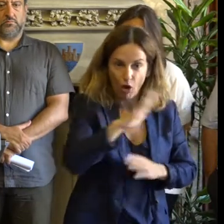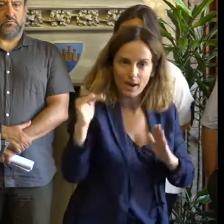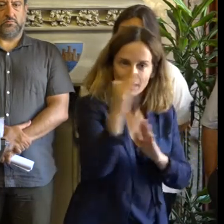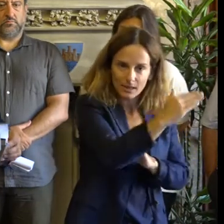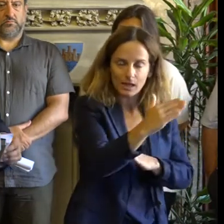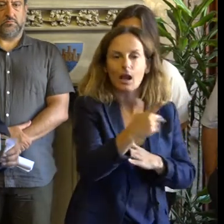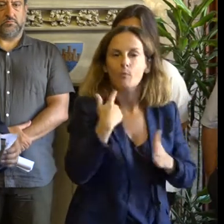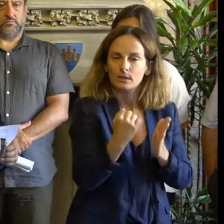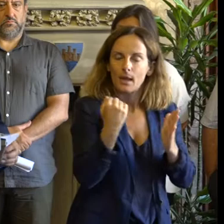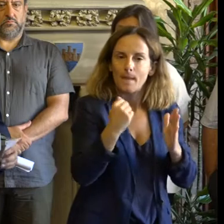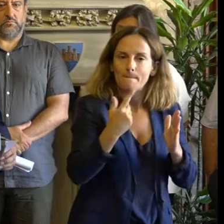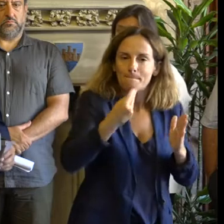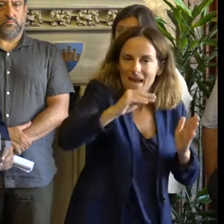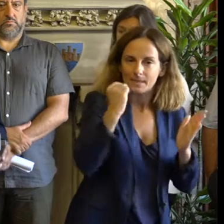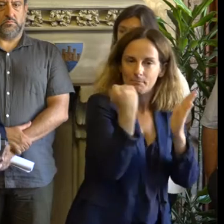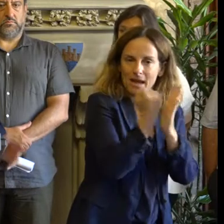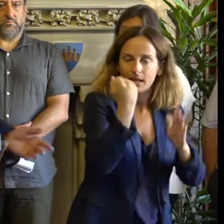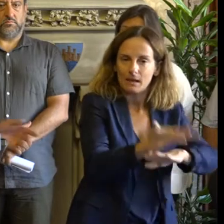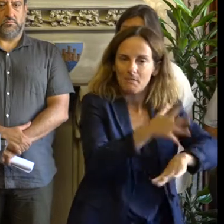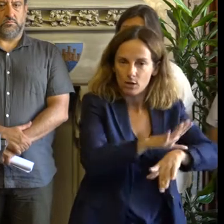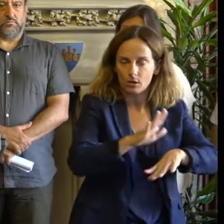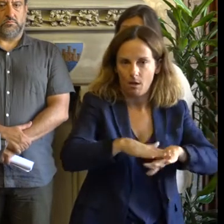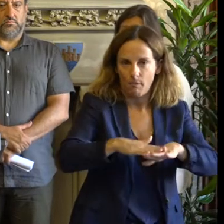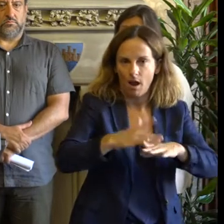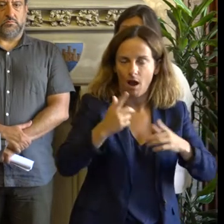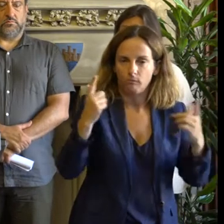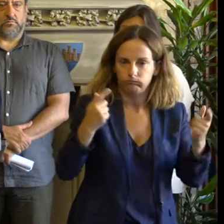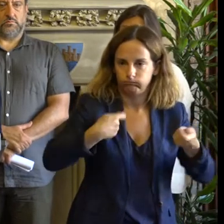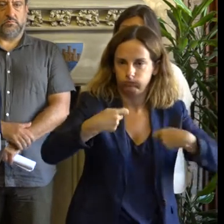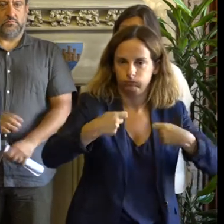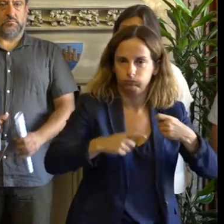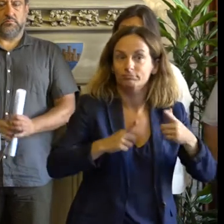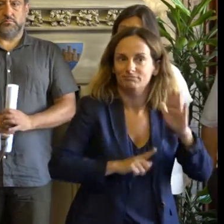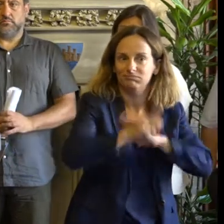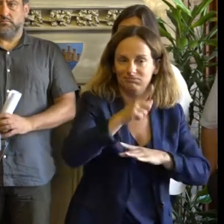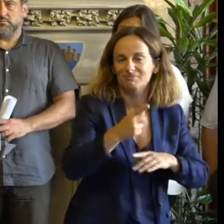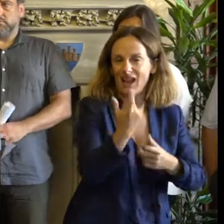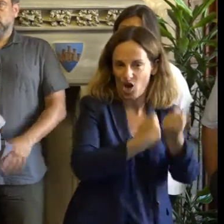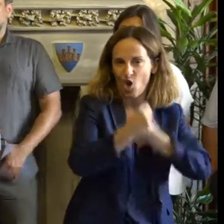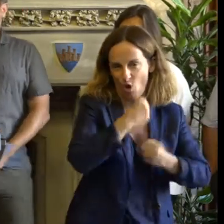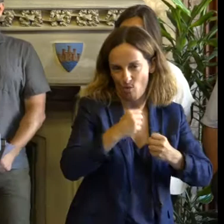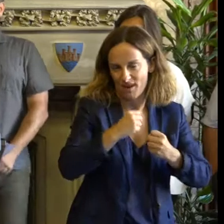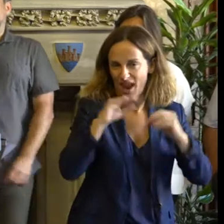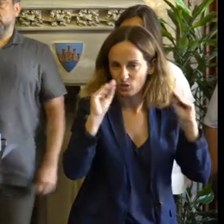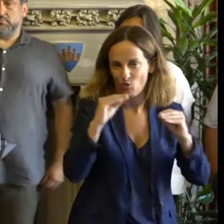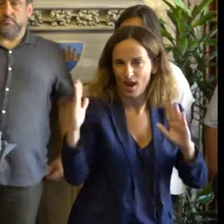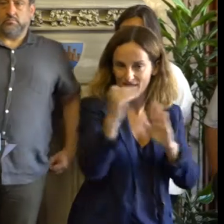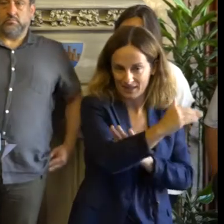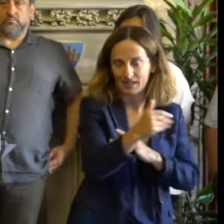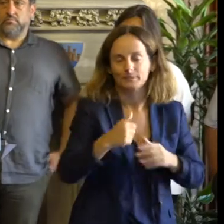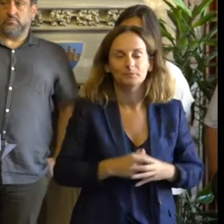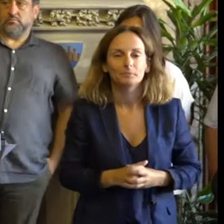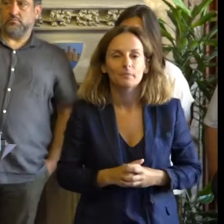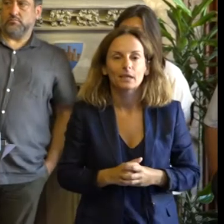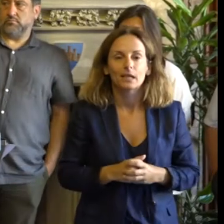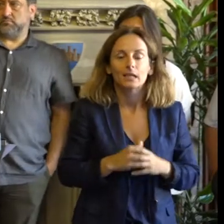serra, diríem, de Tramuntana, no? Respecte a lo que és funció pública i modernització pública, vull destacar dos aspectes fonamentals. El